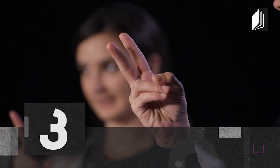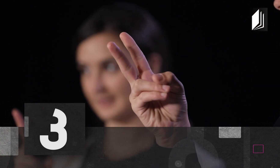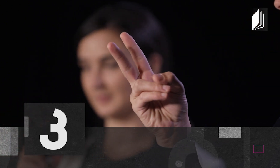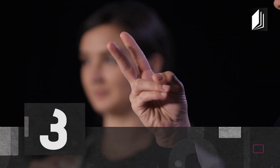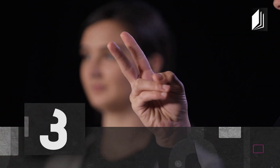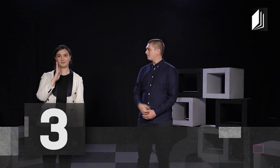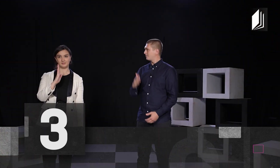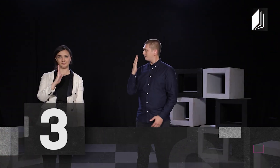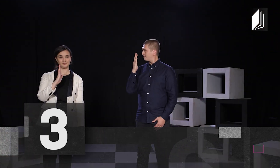V